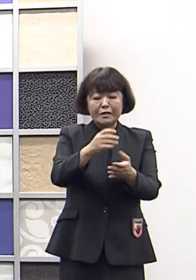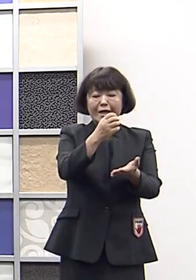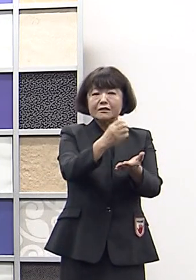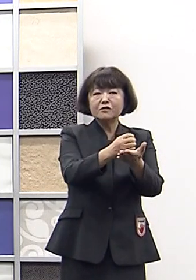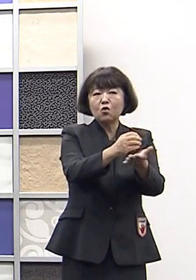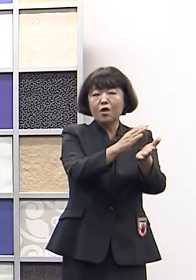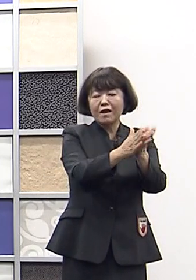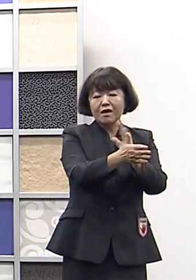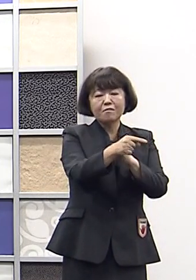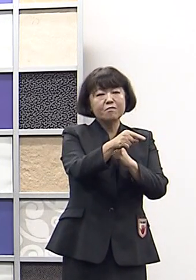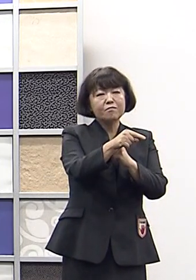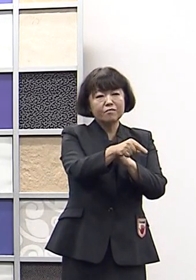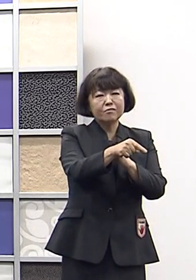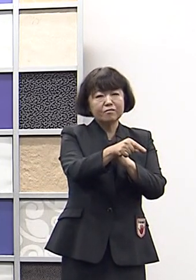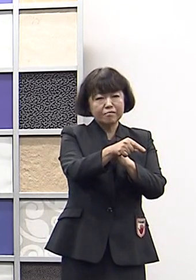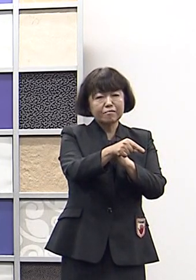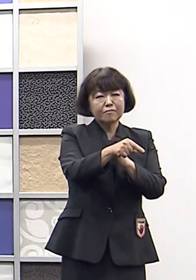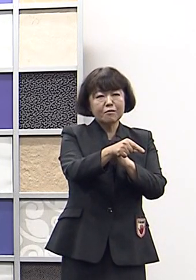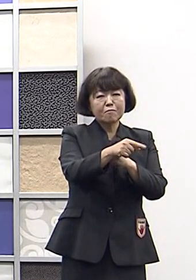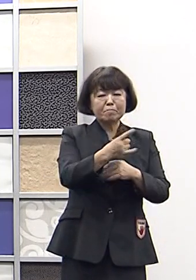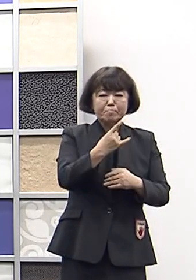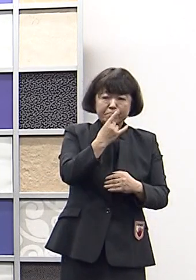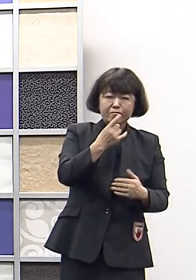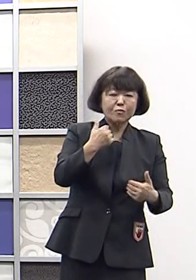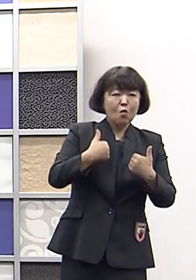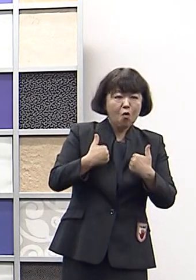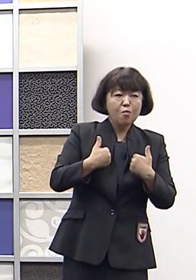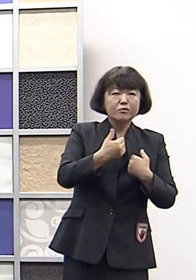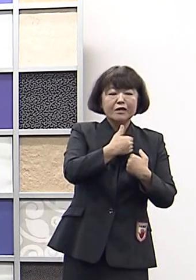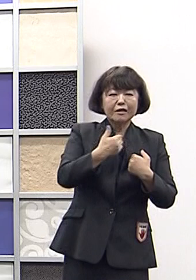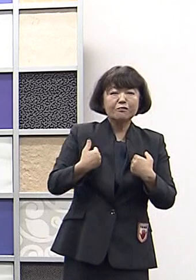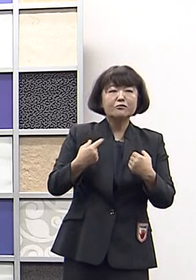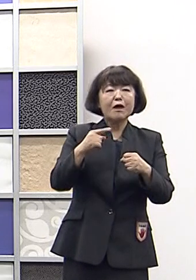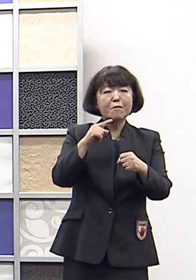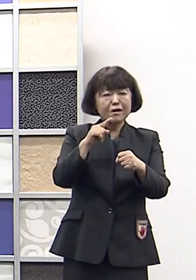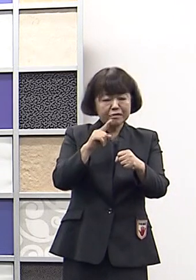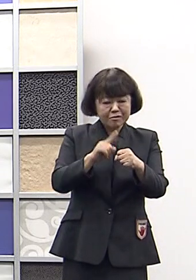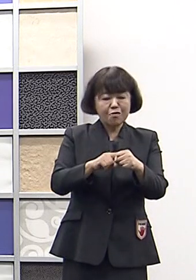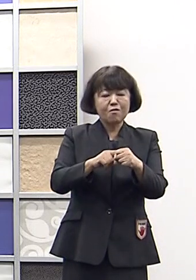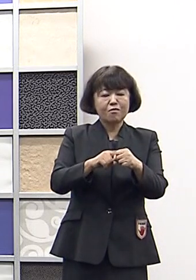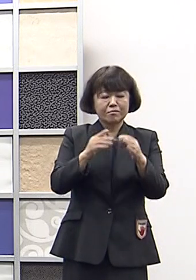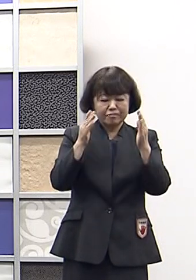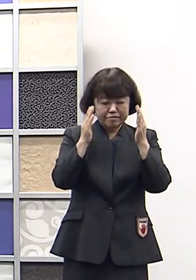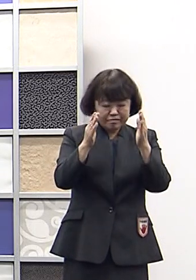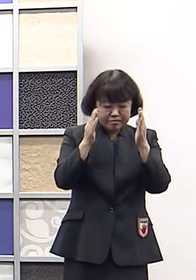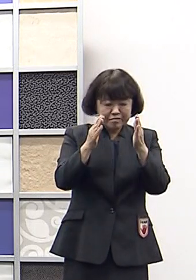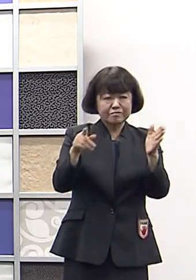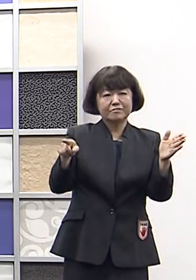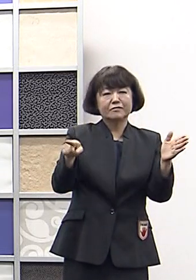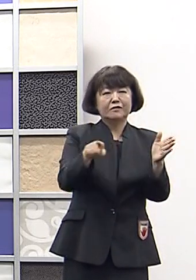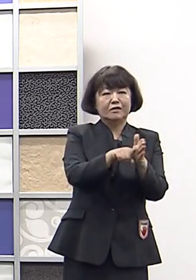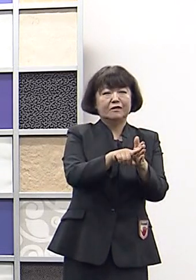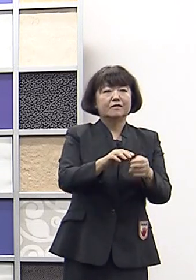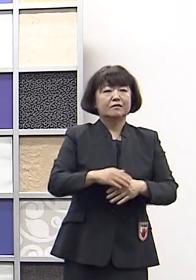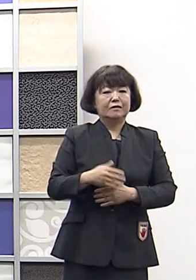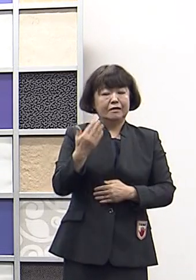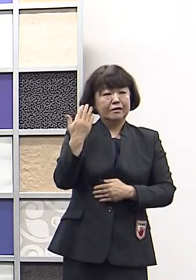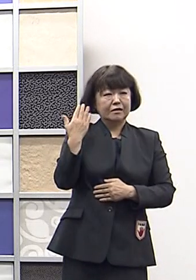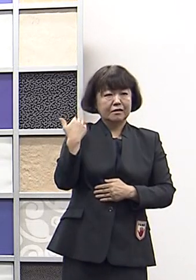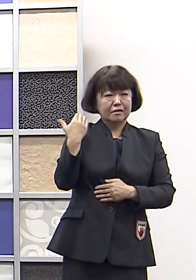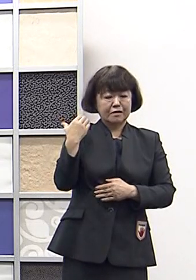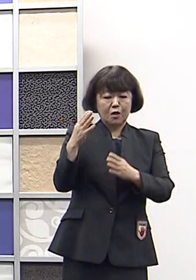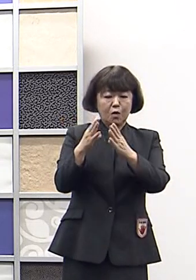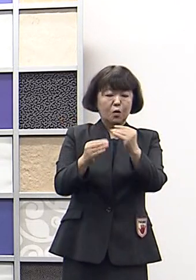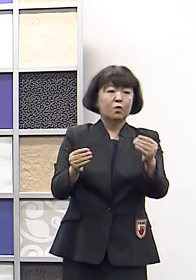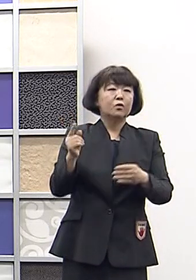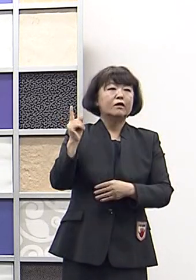にとってもその期待値が高まるようなものにしていきましょうということで、取り組みを始め、まあ、先般国の、から